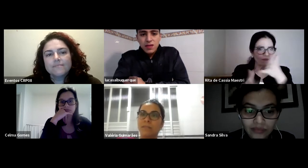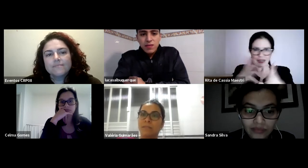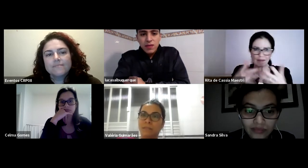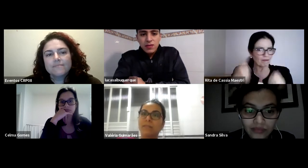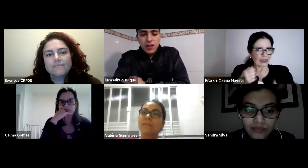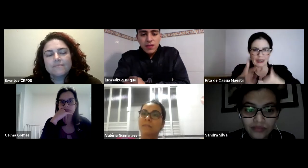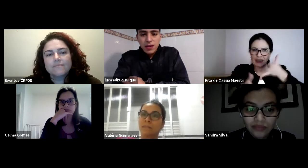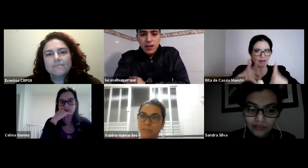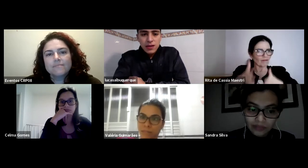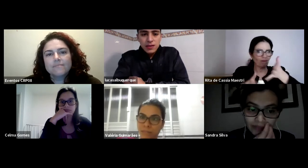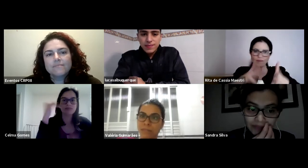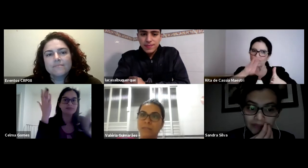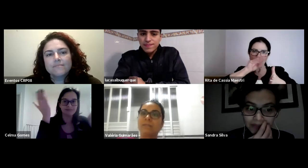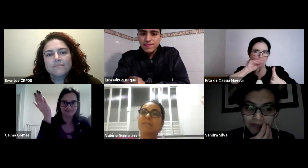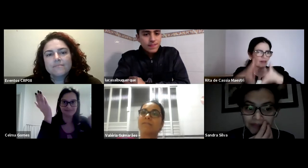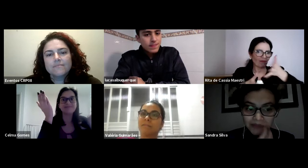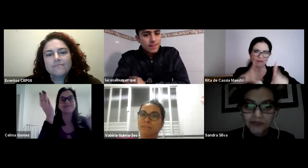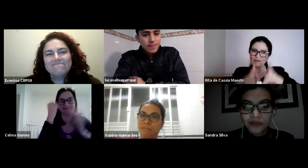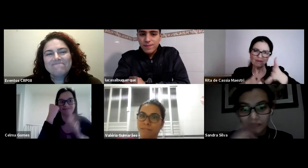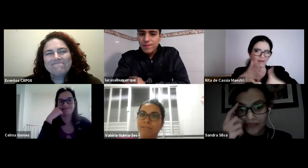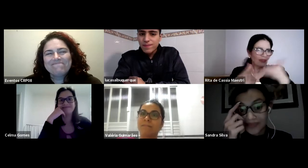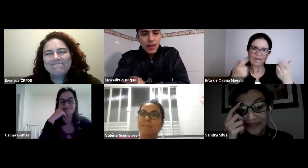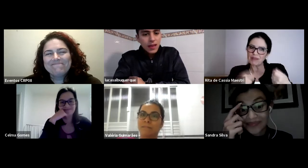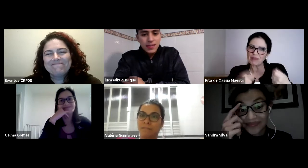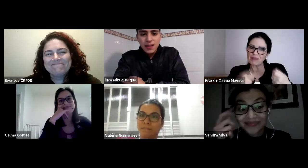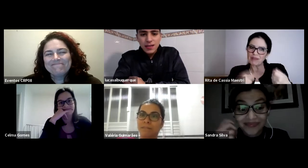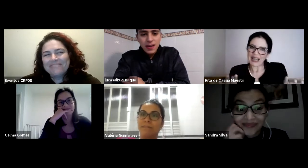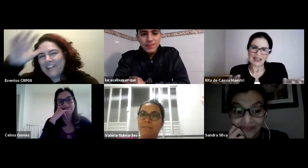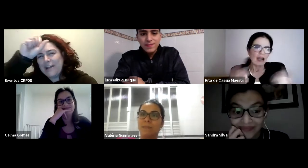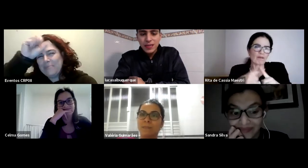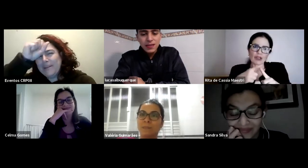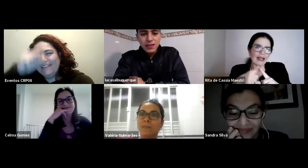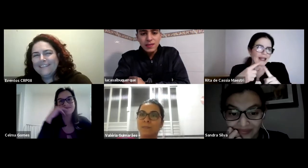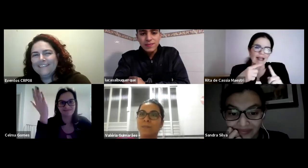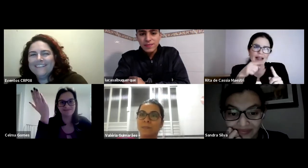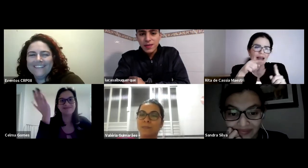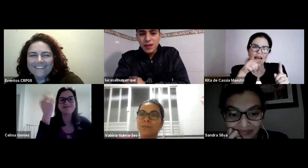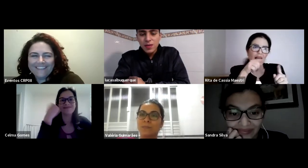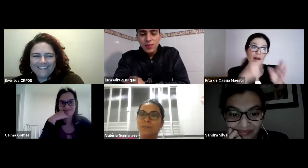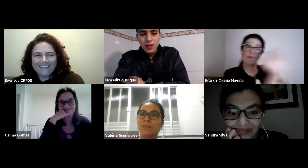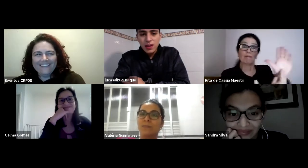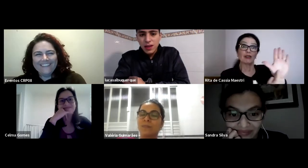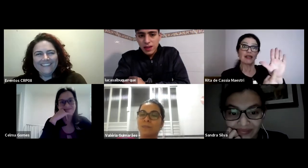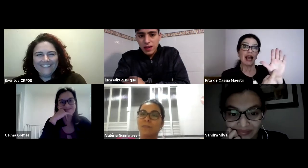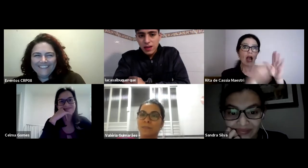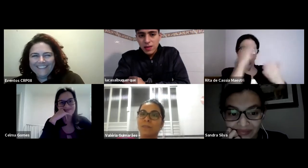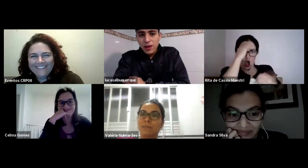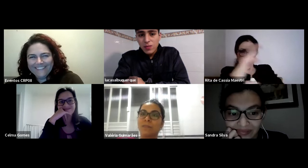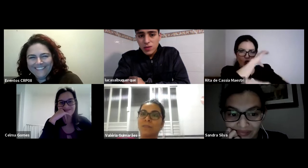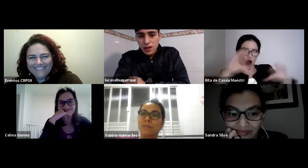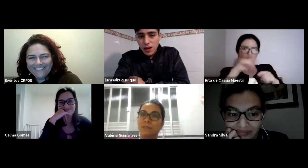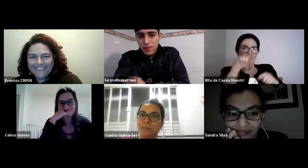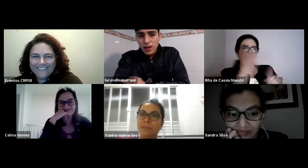Se a família não sabe Libras, tem que sinalizar. Precisa. Porque